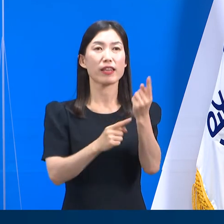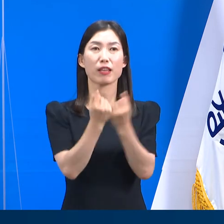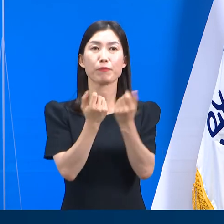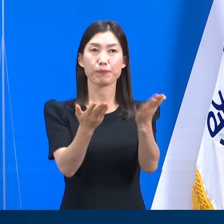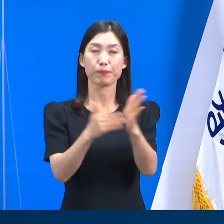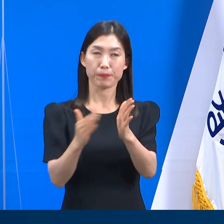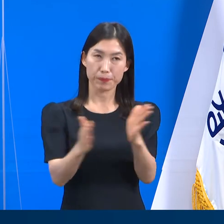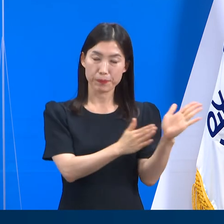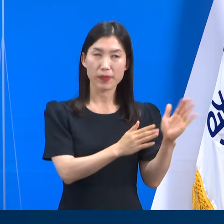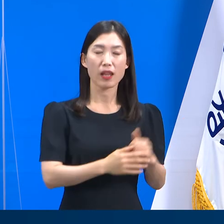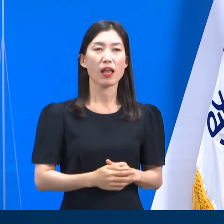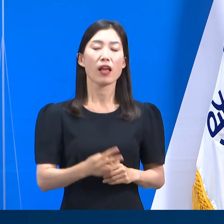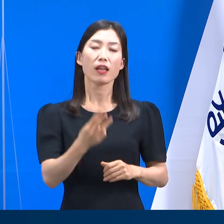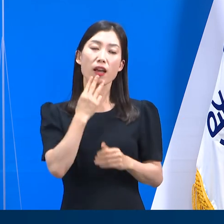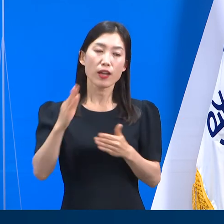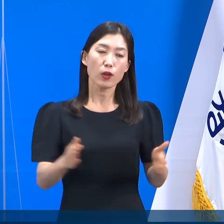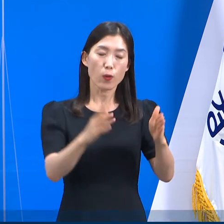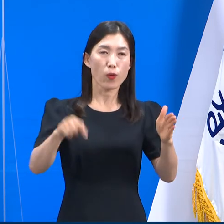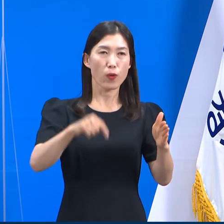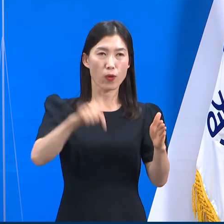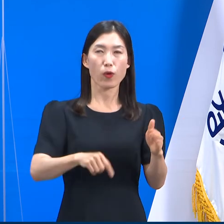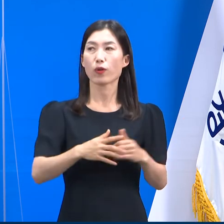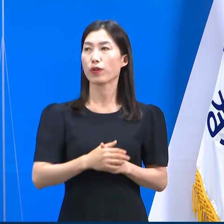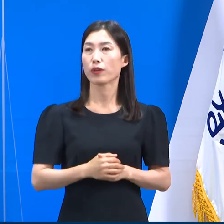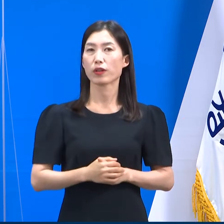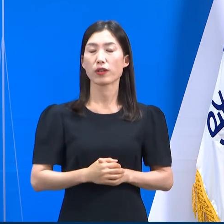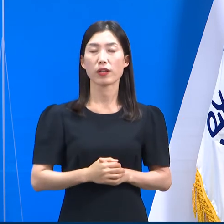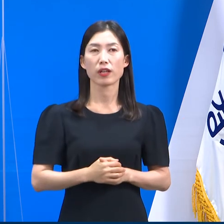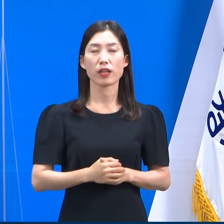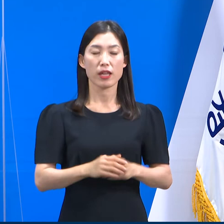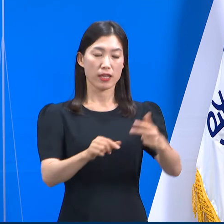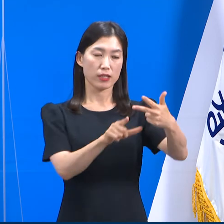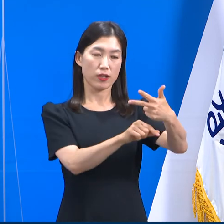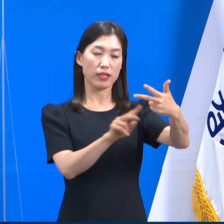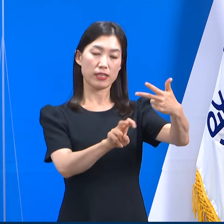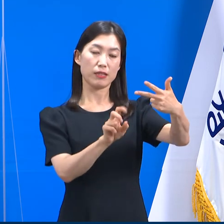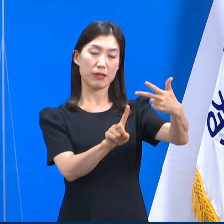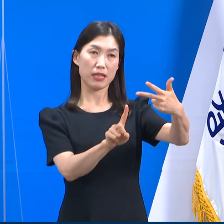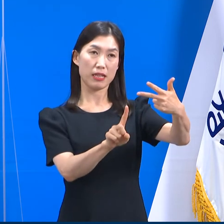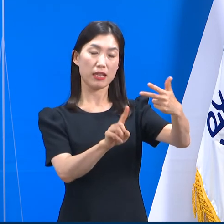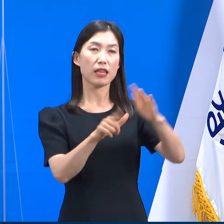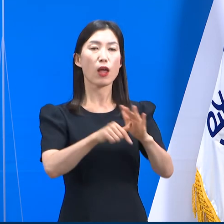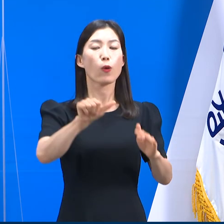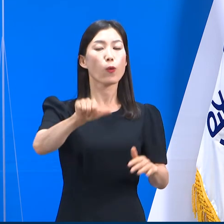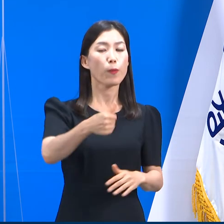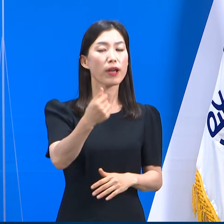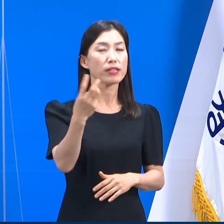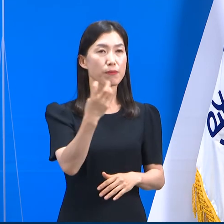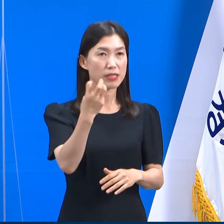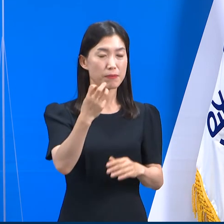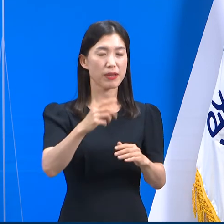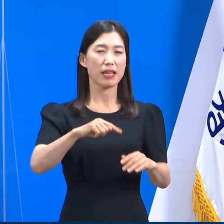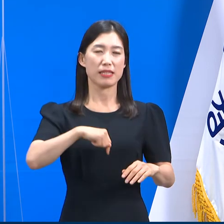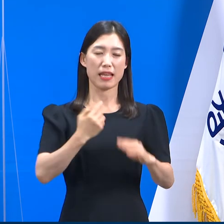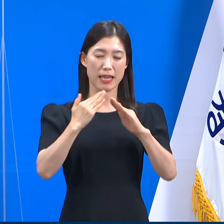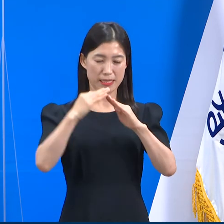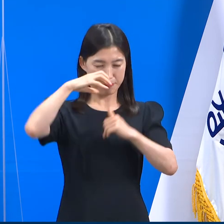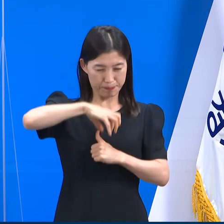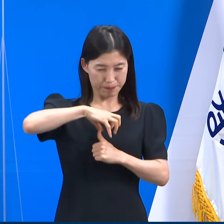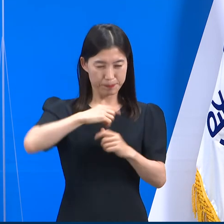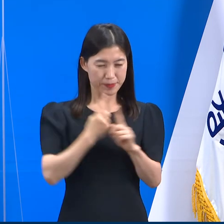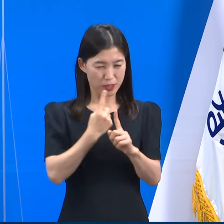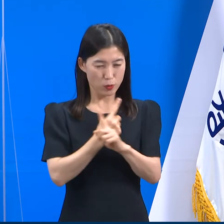경기도 자가치료 프로그램 운영 현황입니다. 7월 20일 0시 기준 총 530명이 자가치료 프로그램을